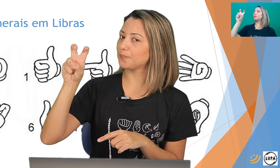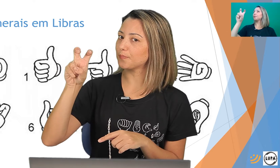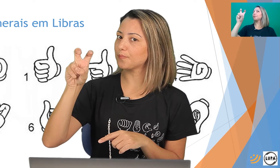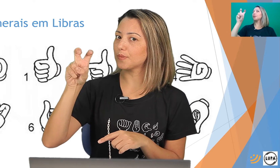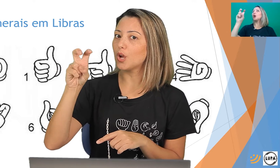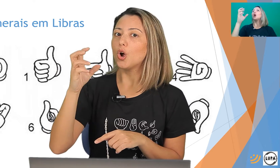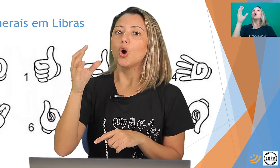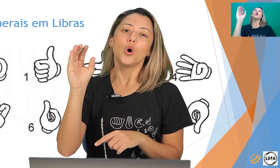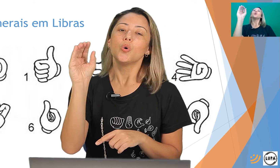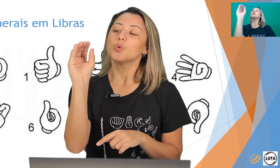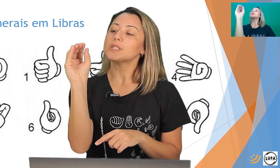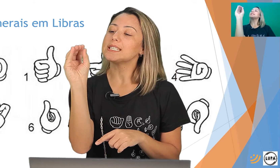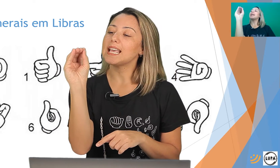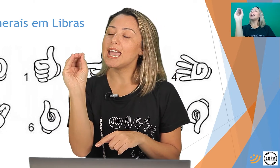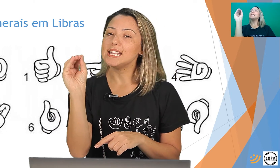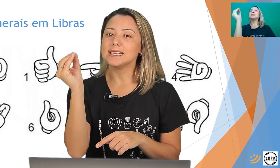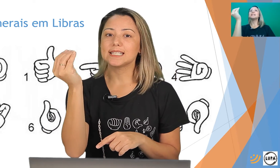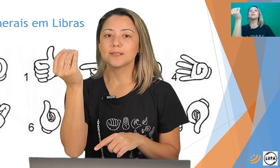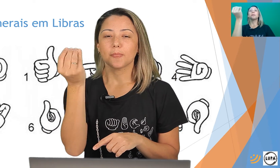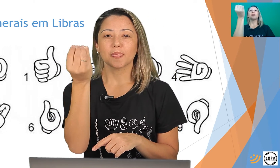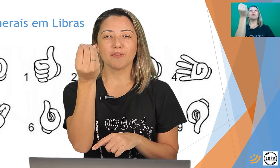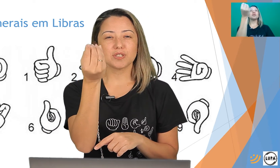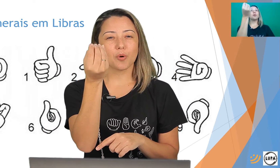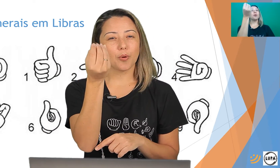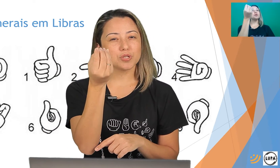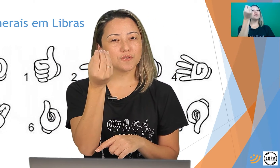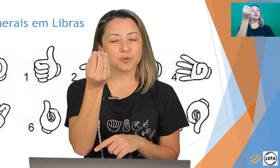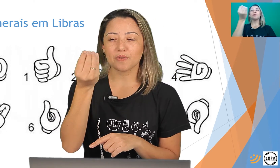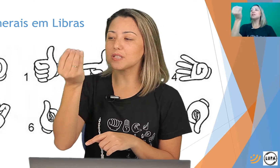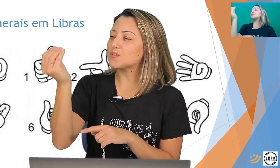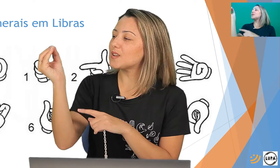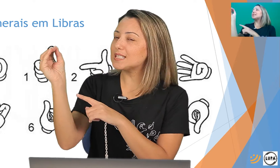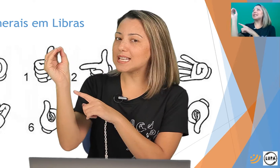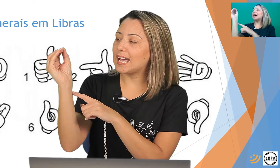5. O 6 talvez fique um pouco